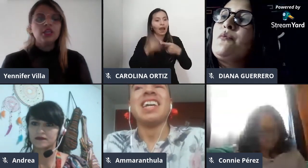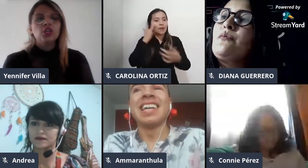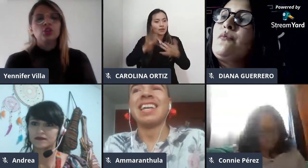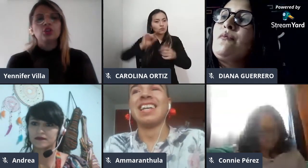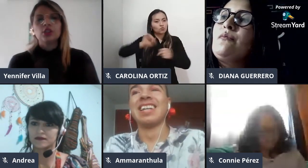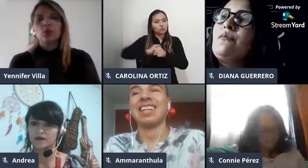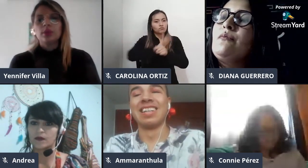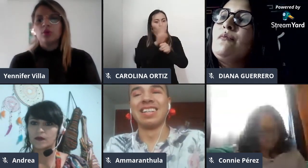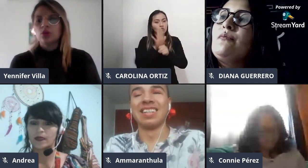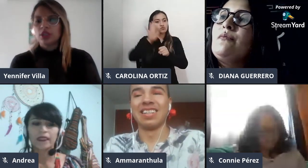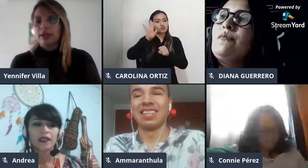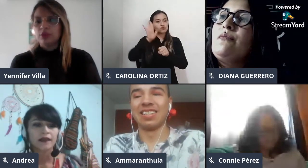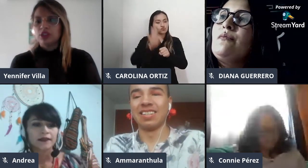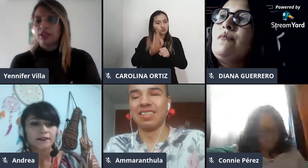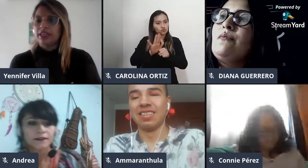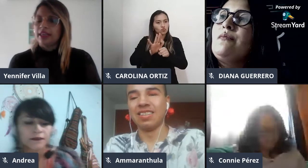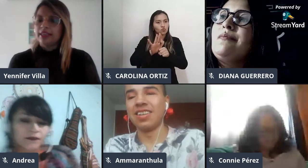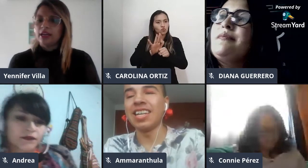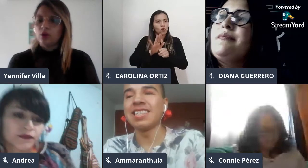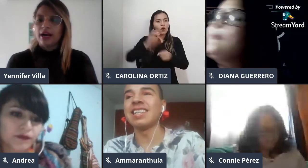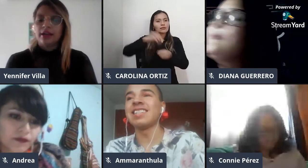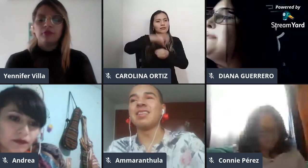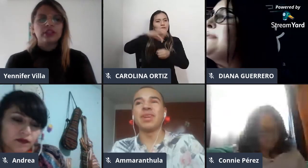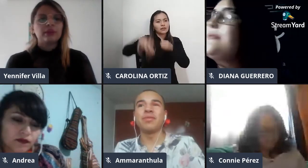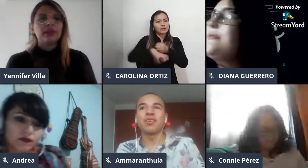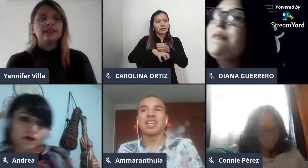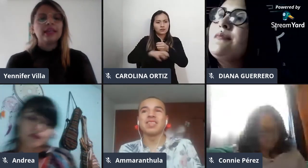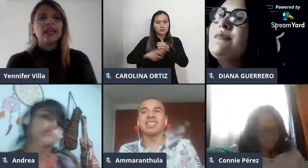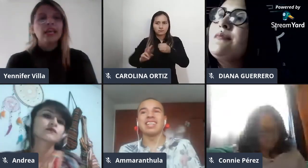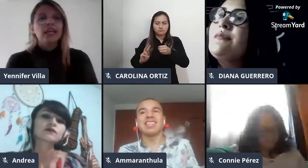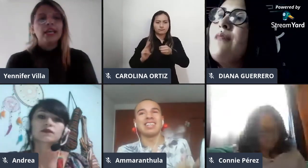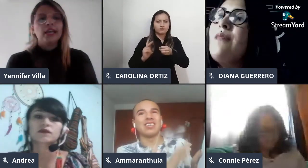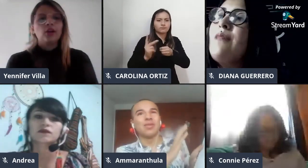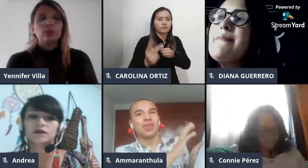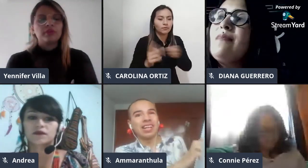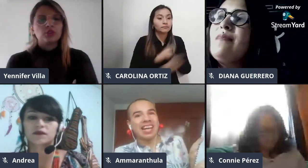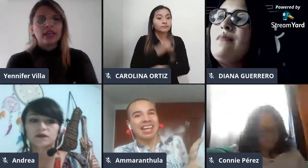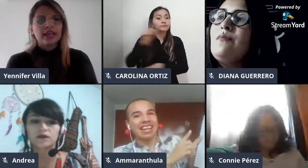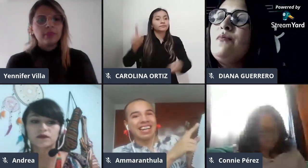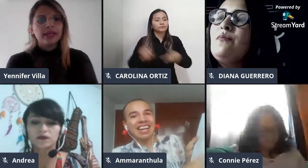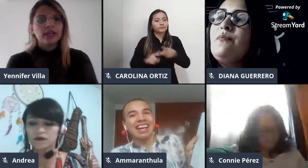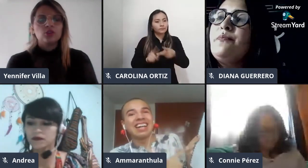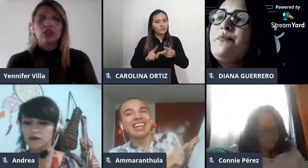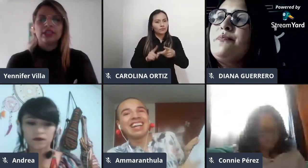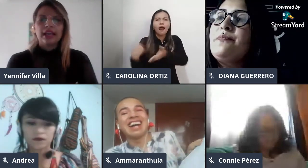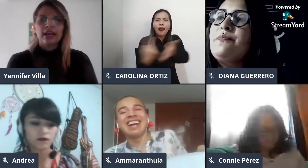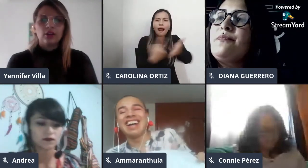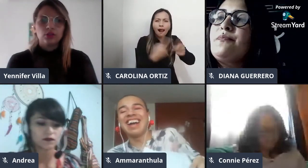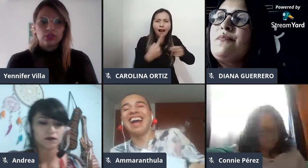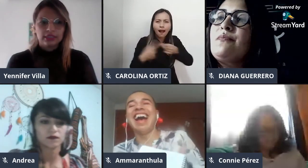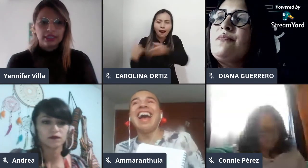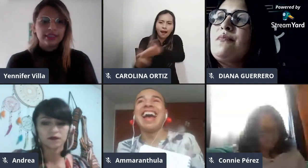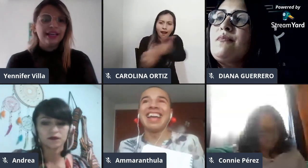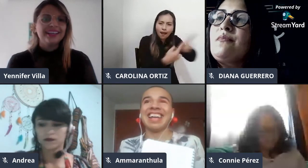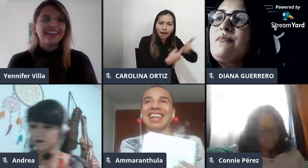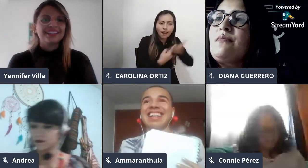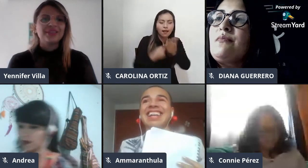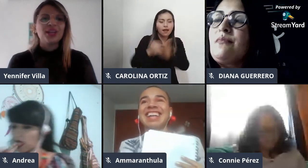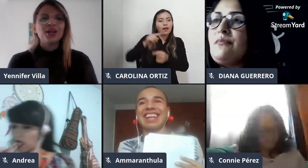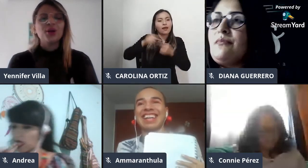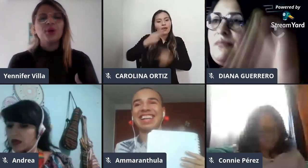civilizatoria, donde tuvimos la posibilidad de dialogar fuertemente con el profesor Helber, con Sandra, con